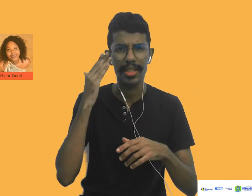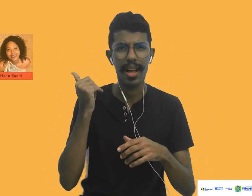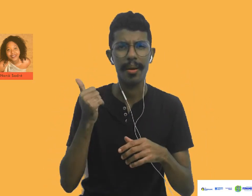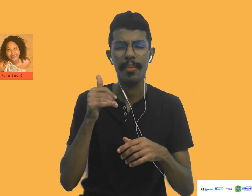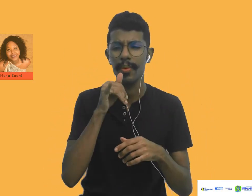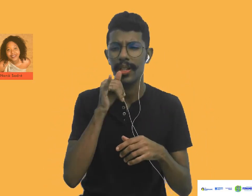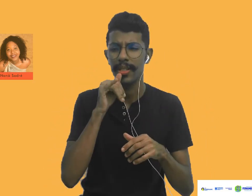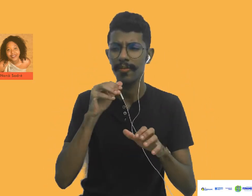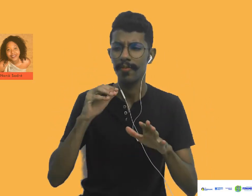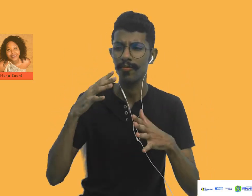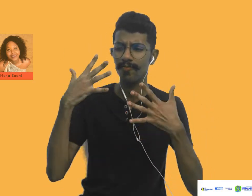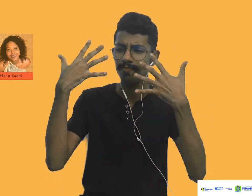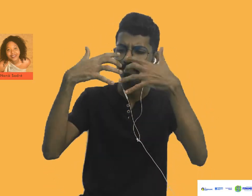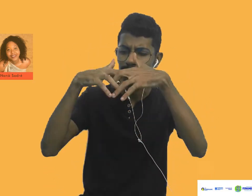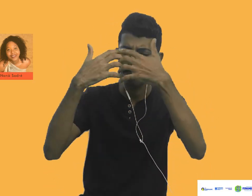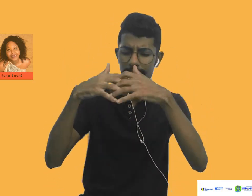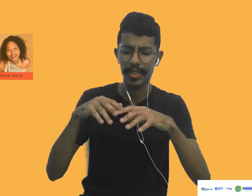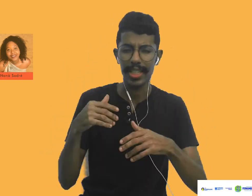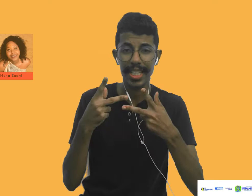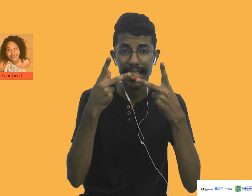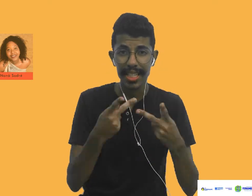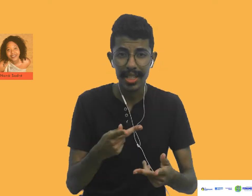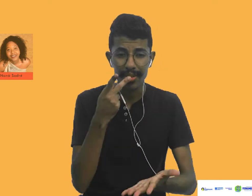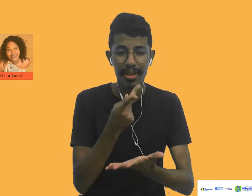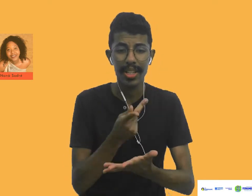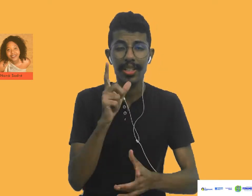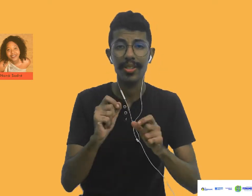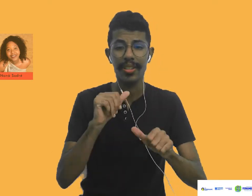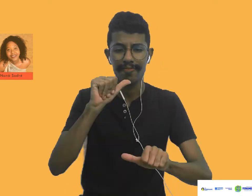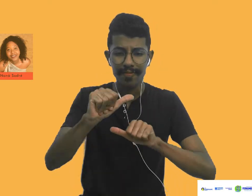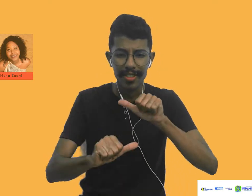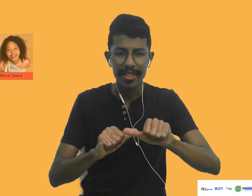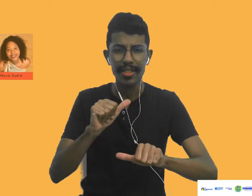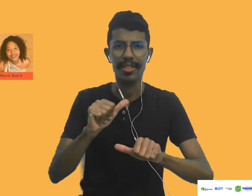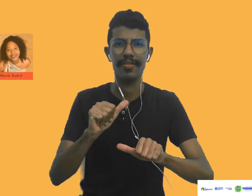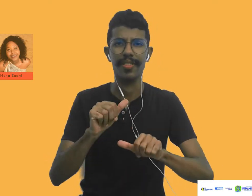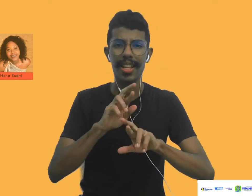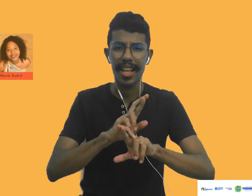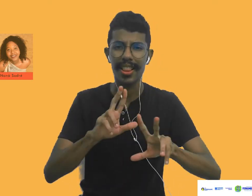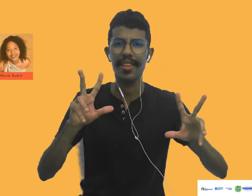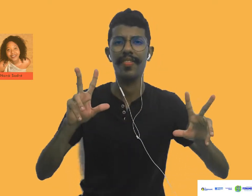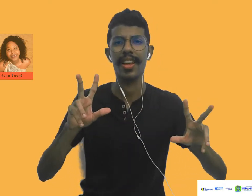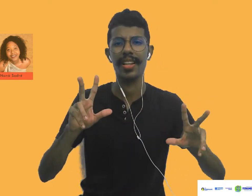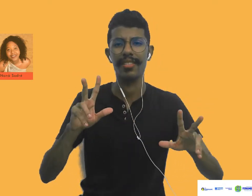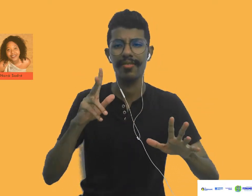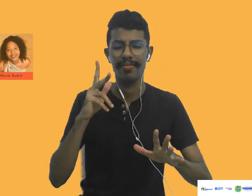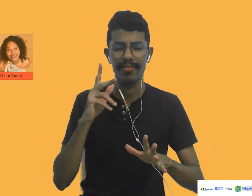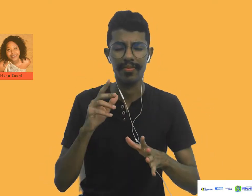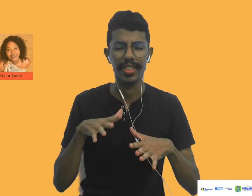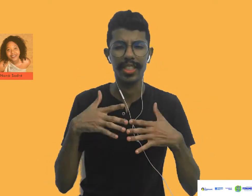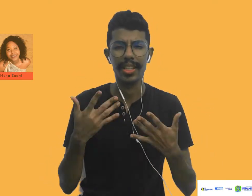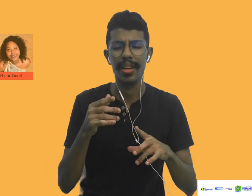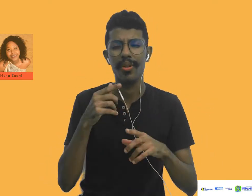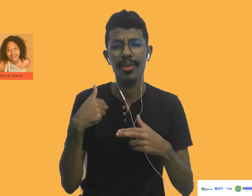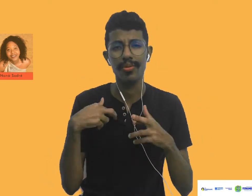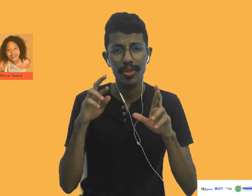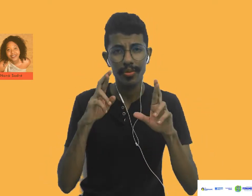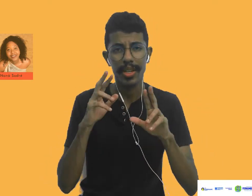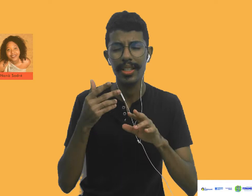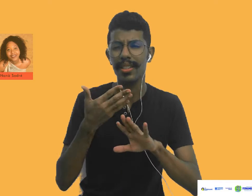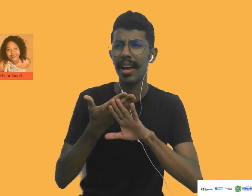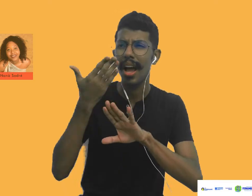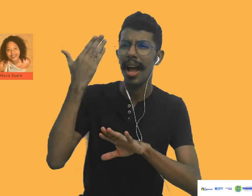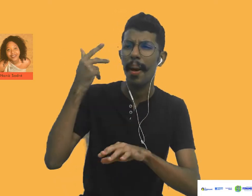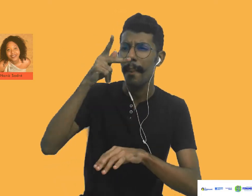pode morrer, sabe? É isso que faz a grande diferença. E eu tô com esperança, mas